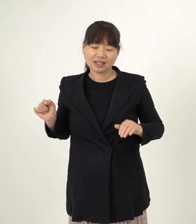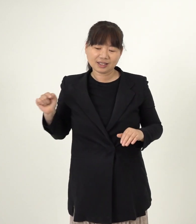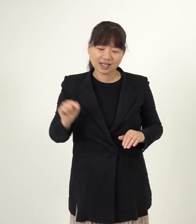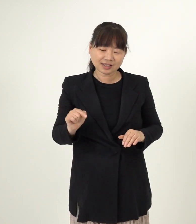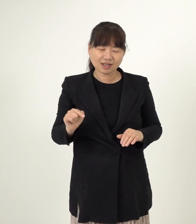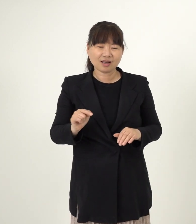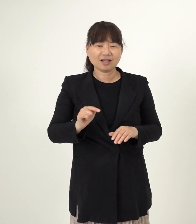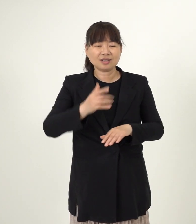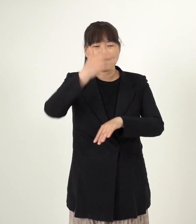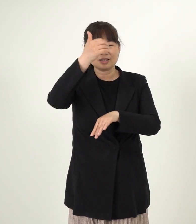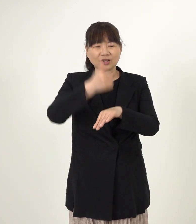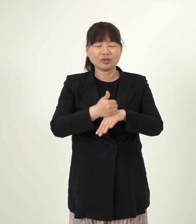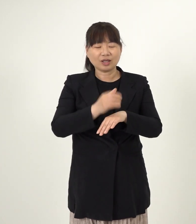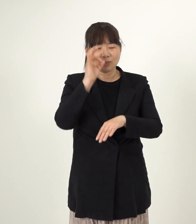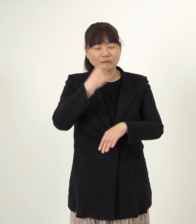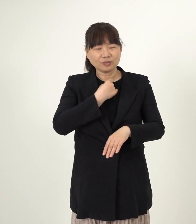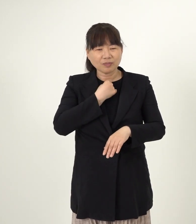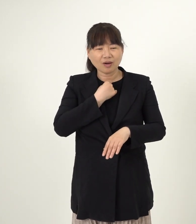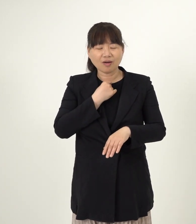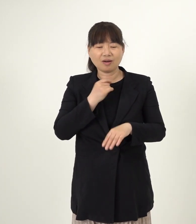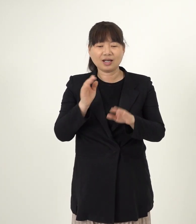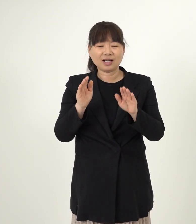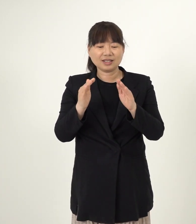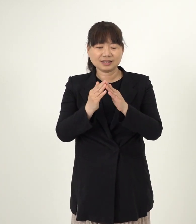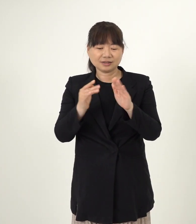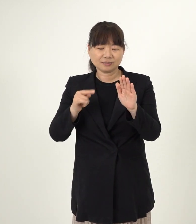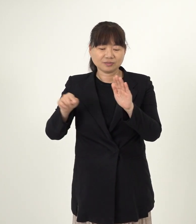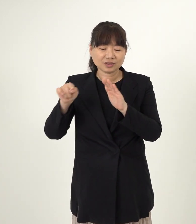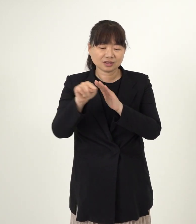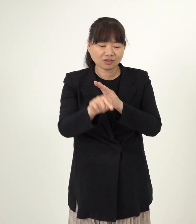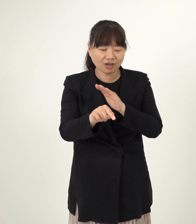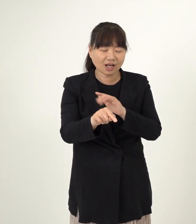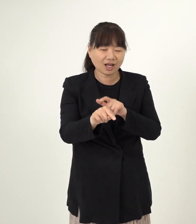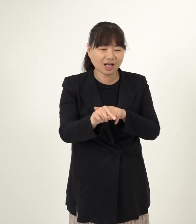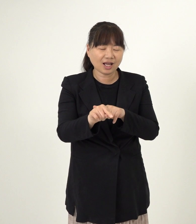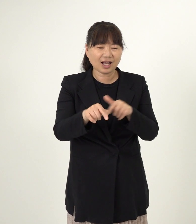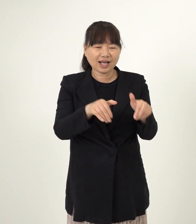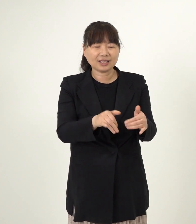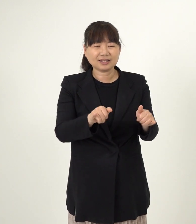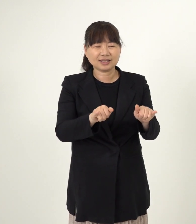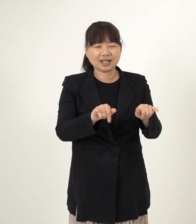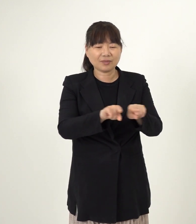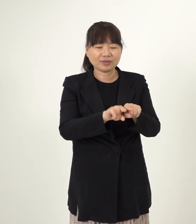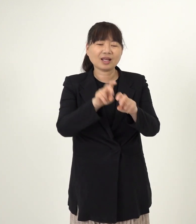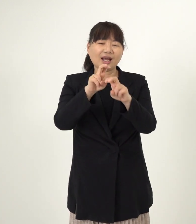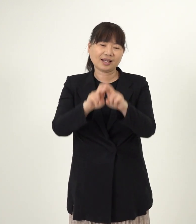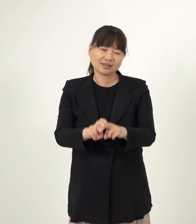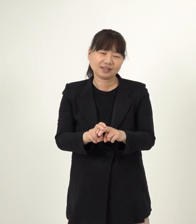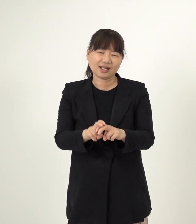하인들과 함께 앉아 있더라. 자, 앞을 보실까요, 여러분?